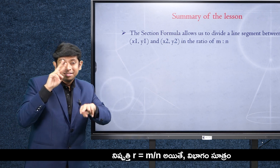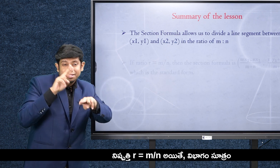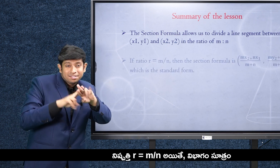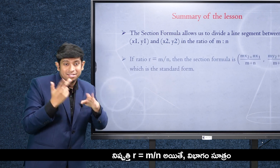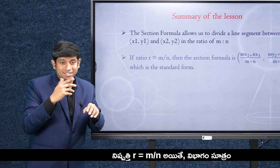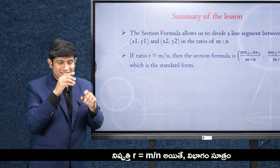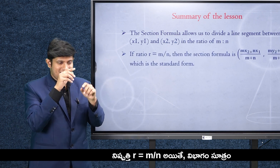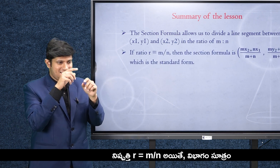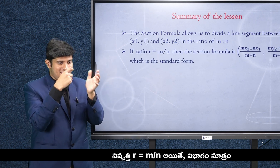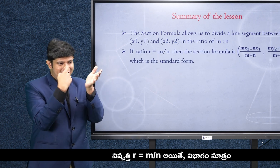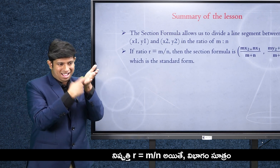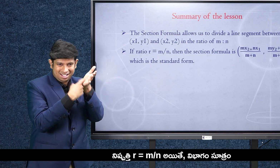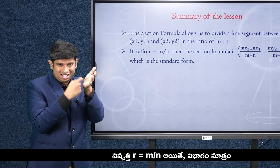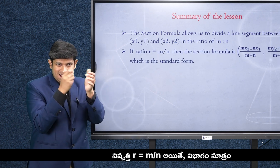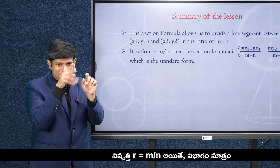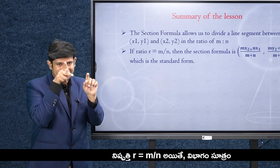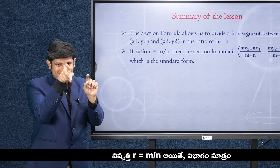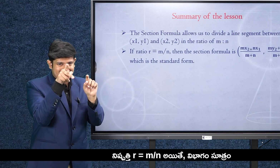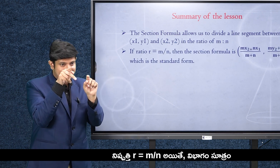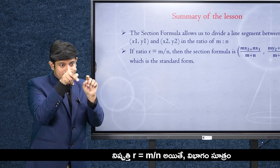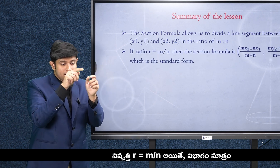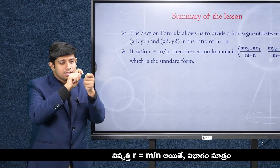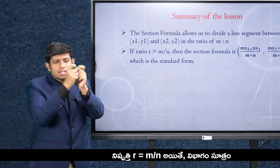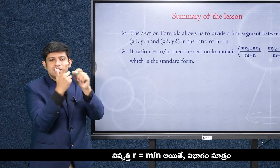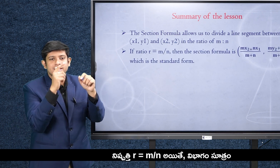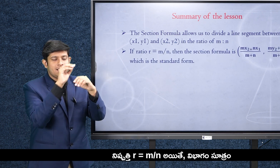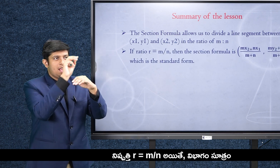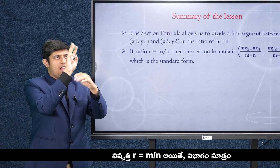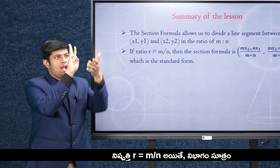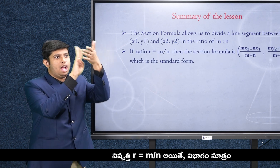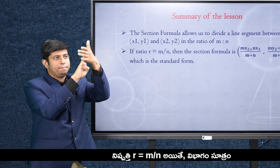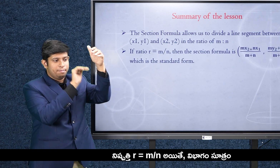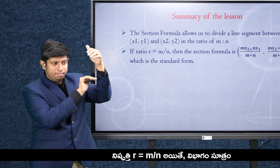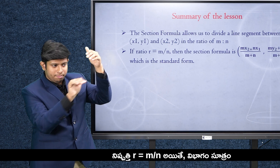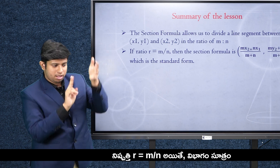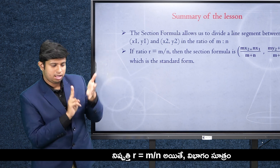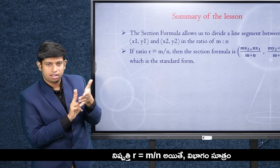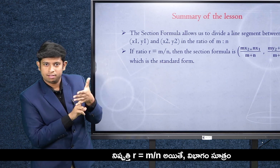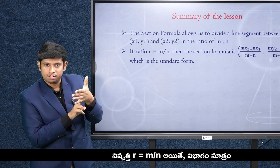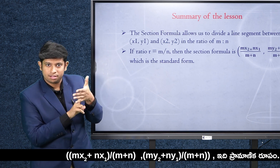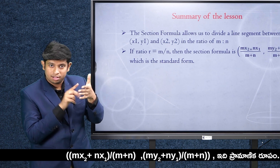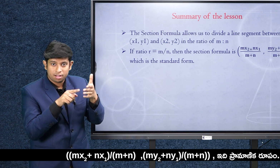నిష్పత్తి r = m/n అయితే విభాగం సూత్రం